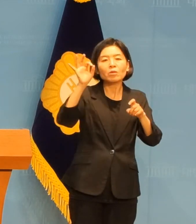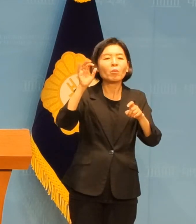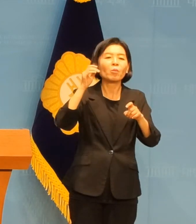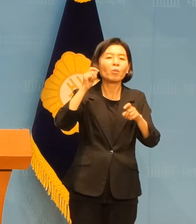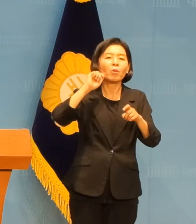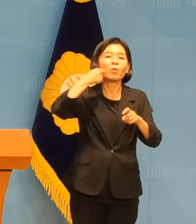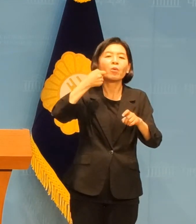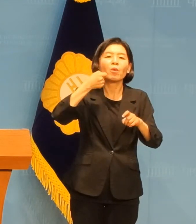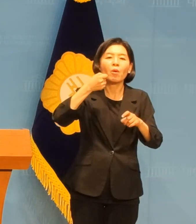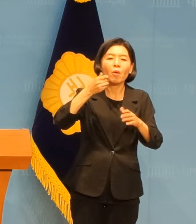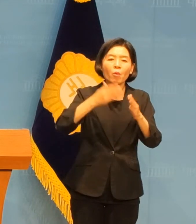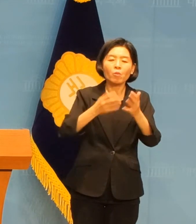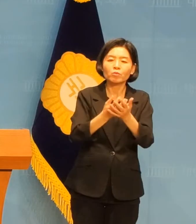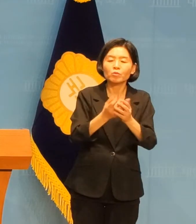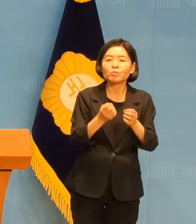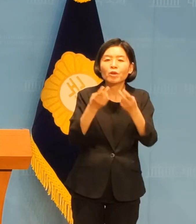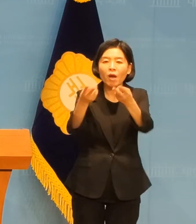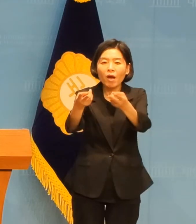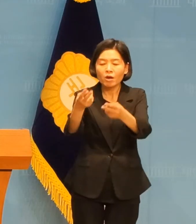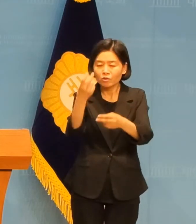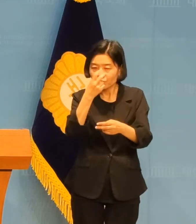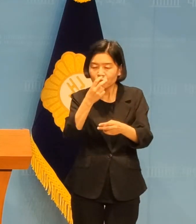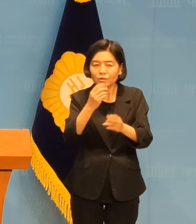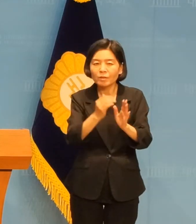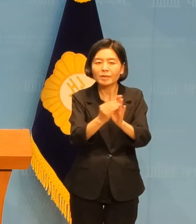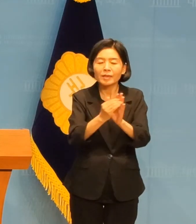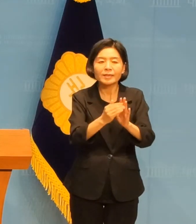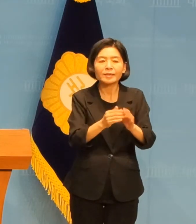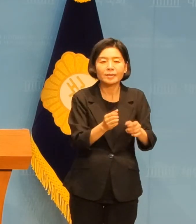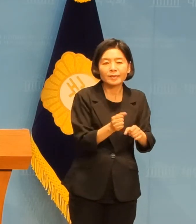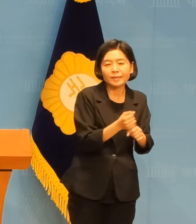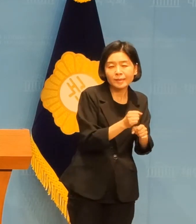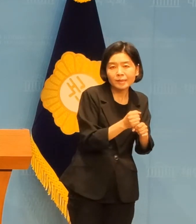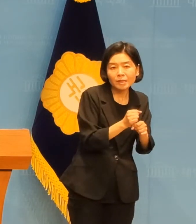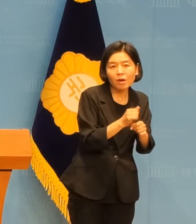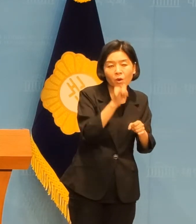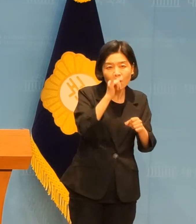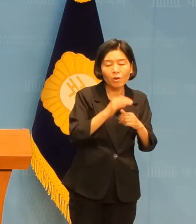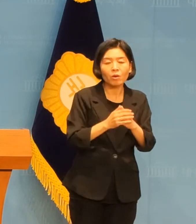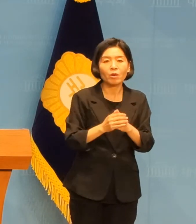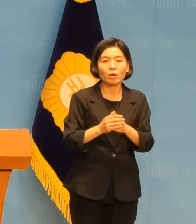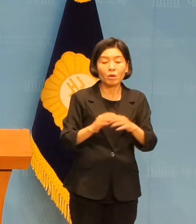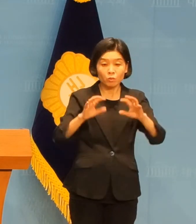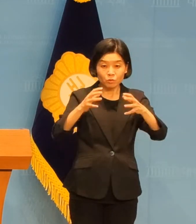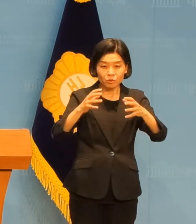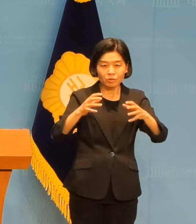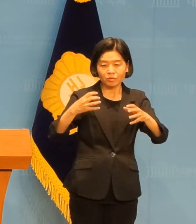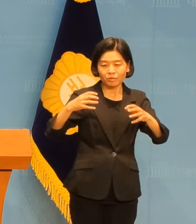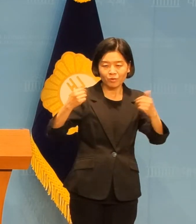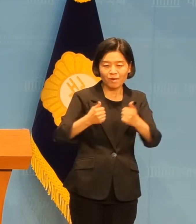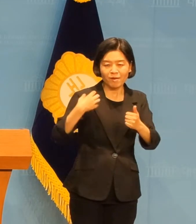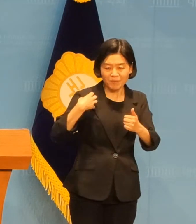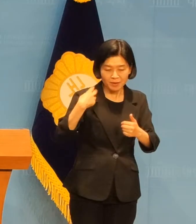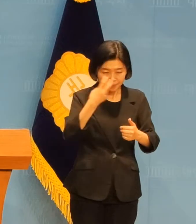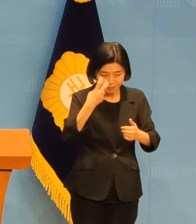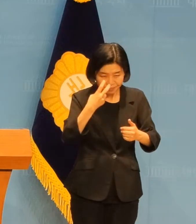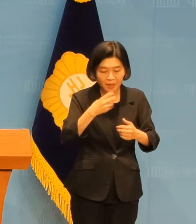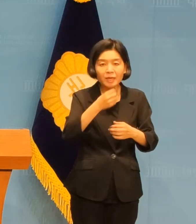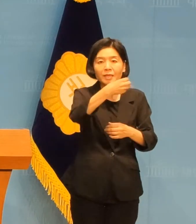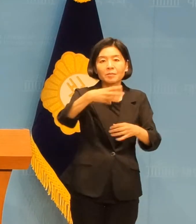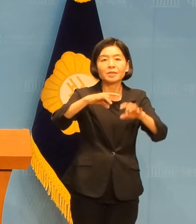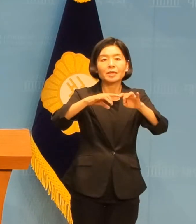보내며 수사를 무력화하려는 조직적인 시도를 벌였습니다. 이는 국정감사에서 삼성전자 최고